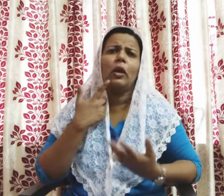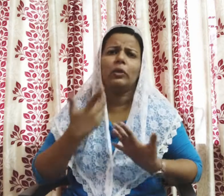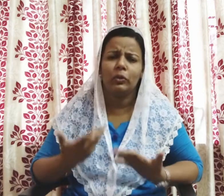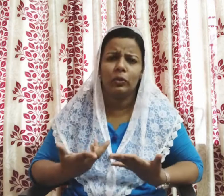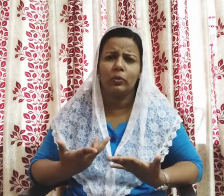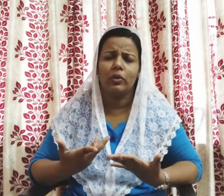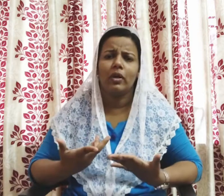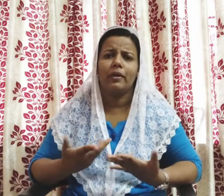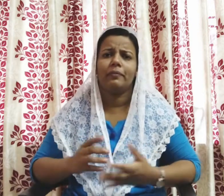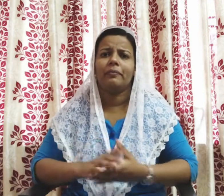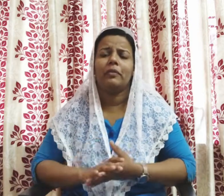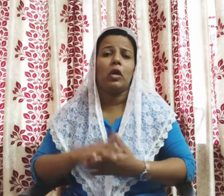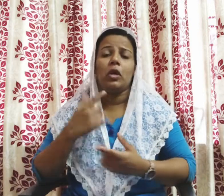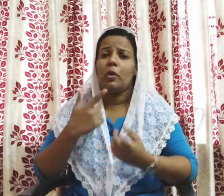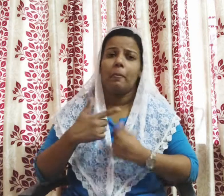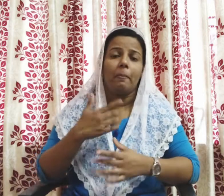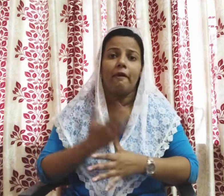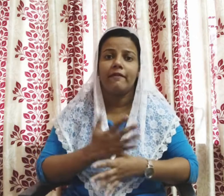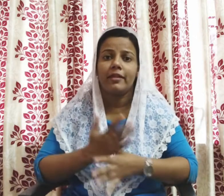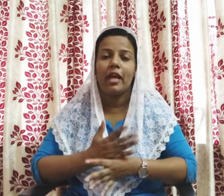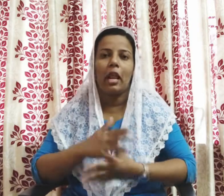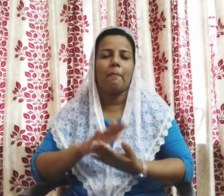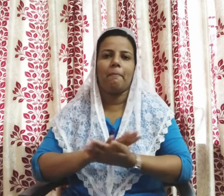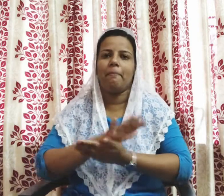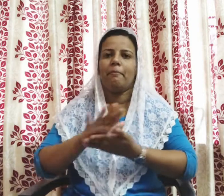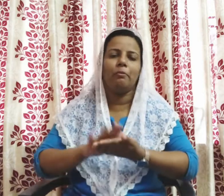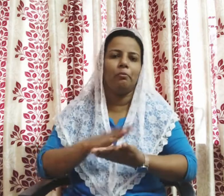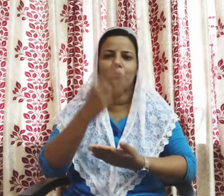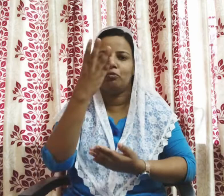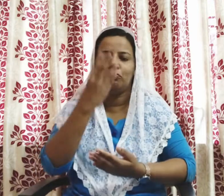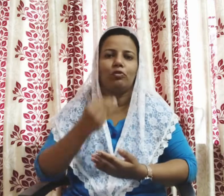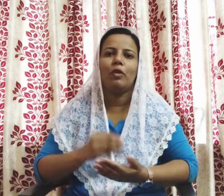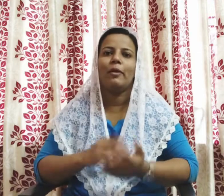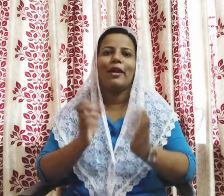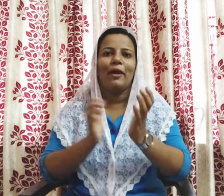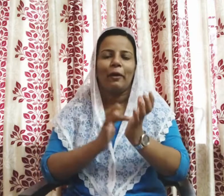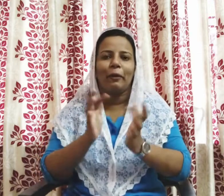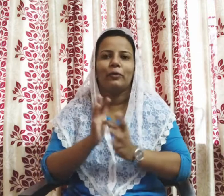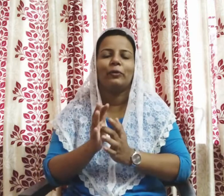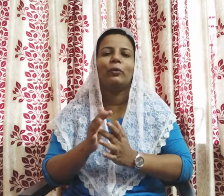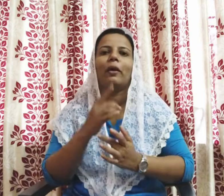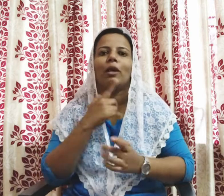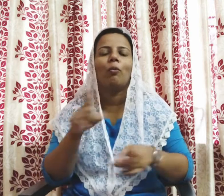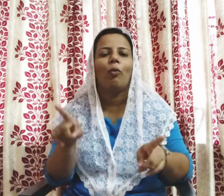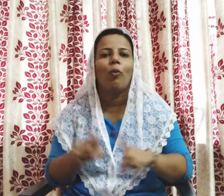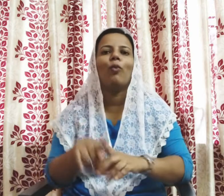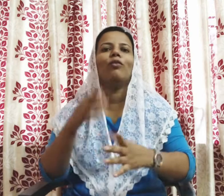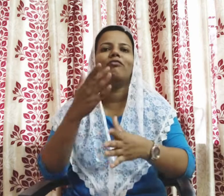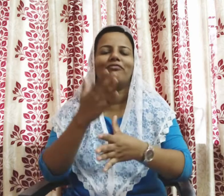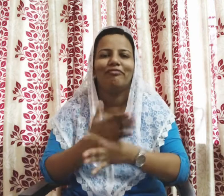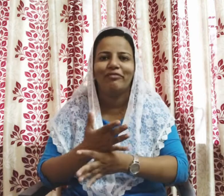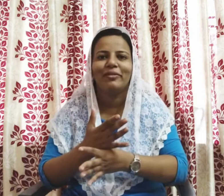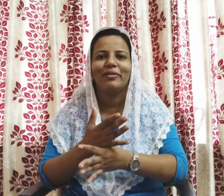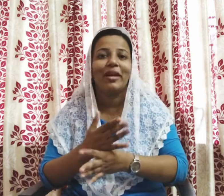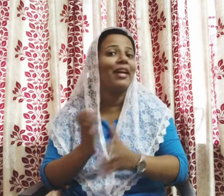നാവിലൂടെയും അപ്പോസ്തോലന്മാരുടെ പ്രവൃത്തികളിലൂടെയും ഒക്കെ പരിശുദ്ധാത്മാവ് എന്ത് ചെയ്തു? യേശുവിനെ സാക്ഷീകരിച്ചു. അതാ പരിശു യേശു പറഞ്ഞത്